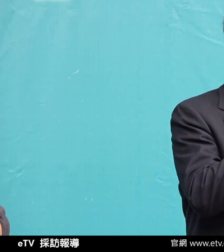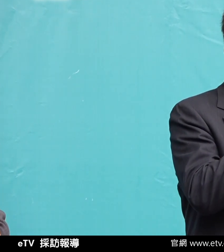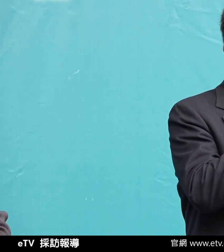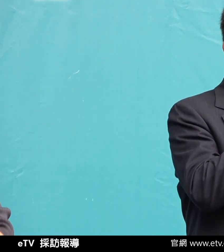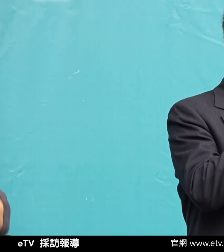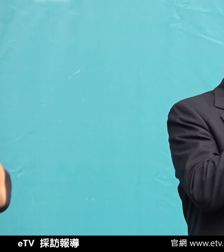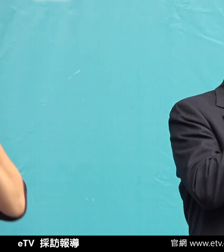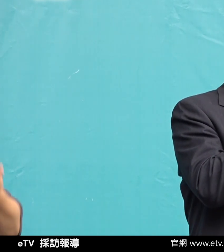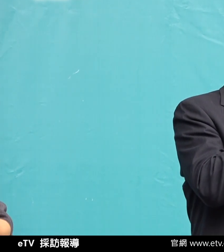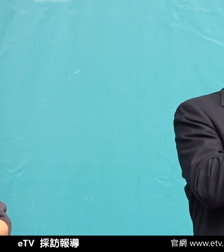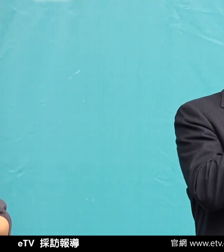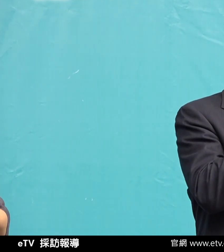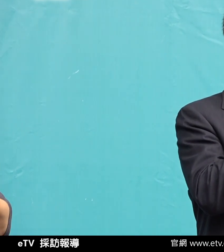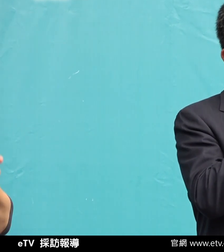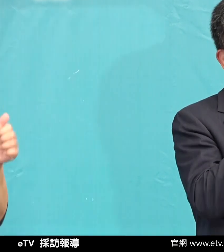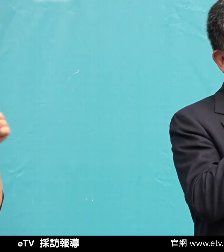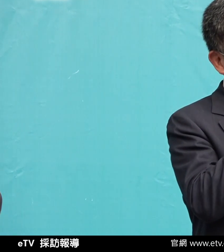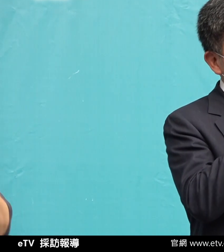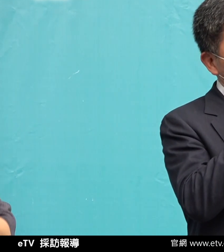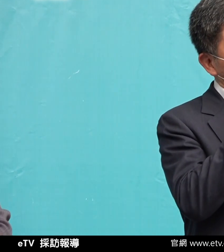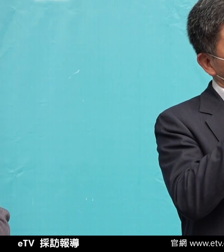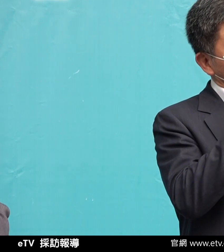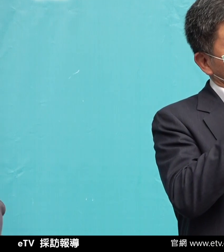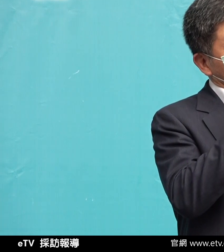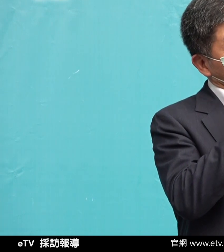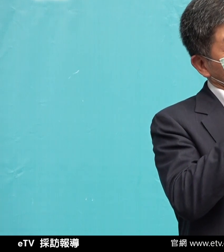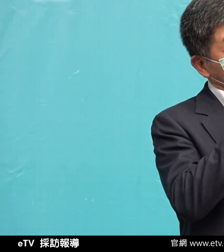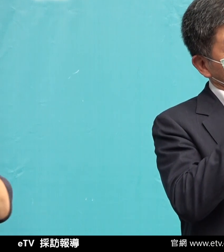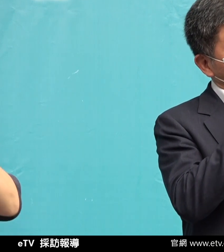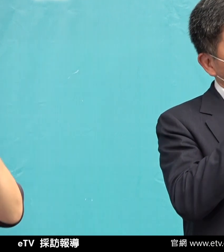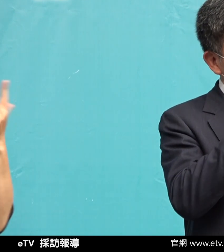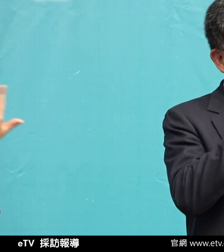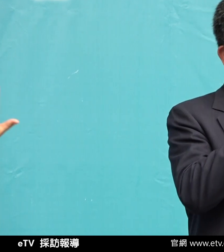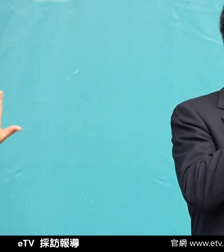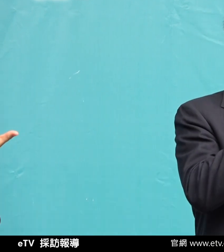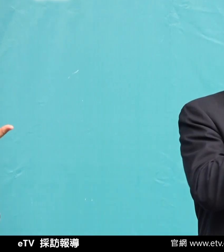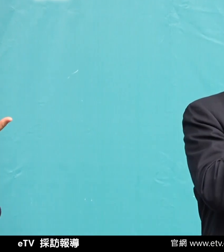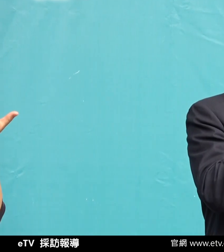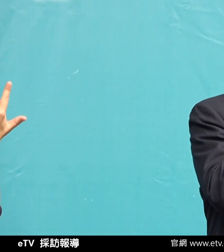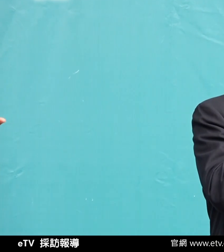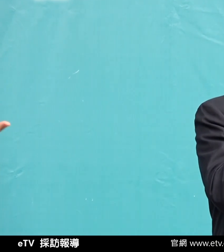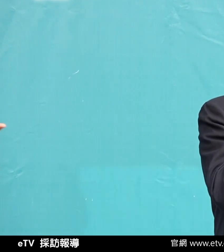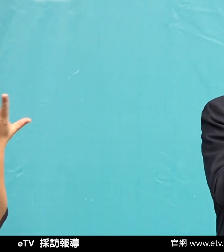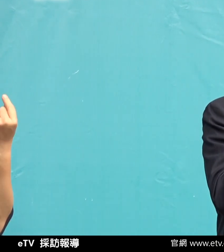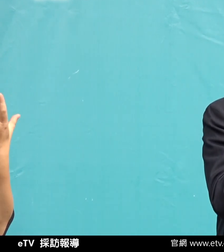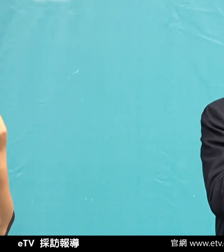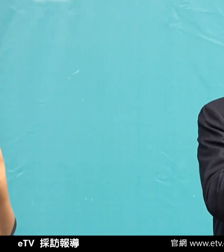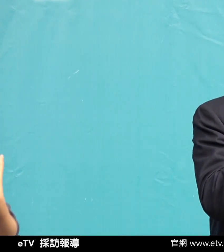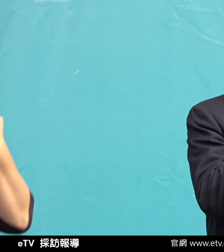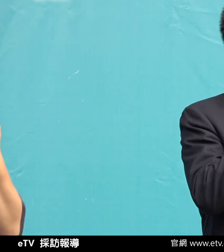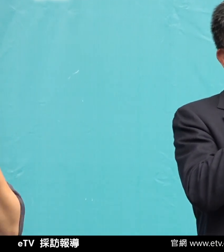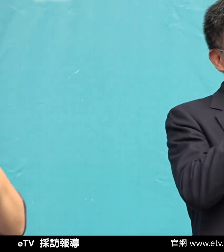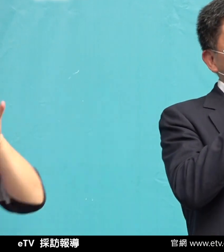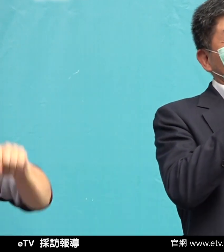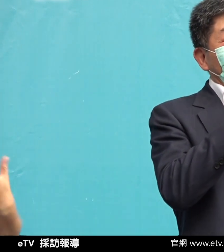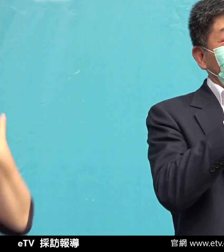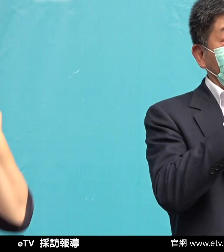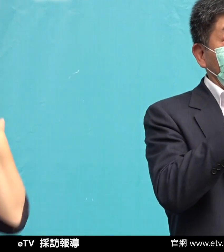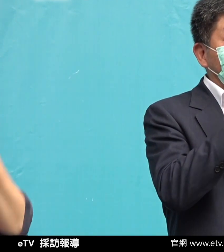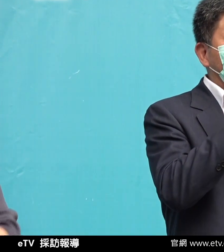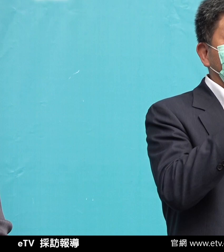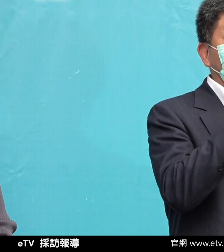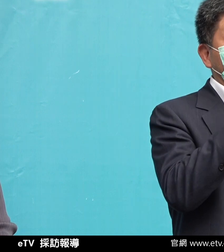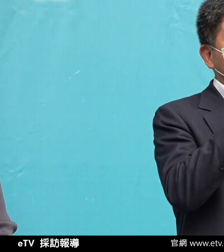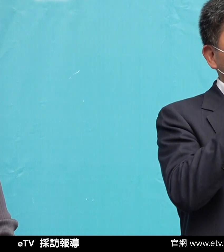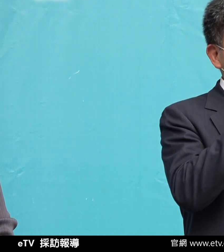成，也是中央地方台北市新北市都两边一把抓的哈。